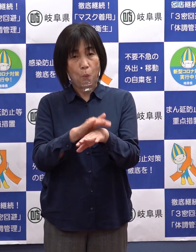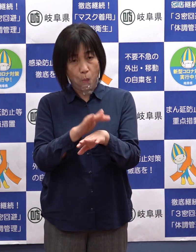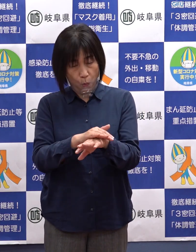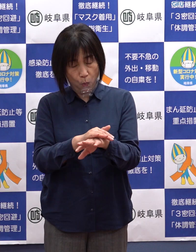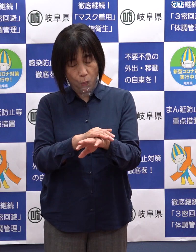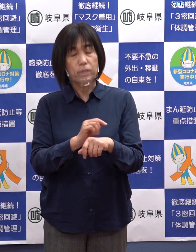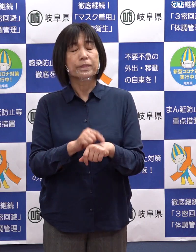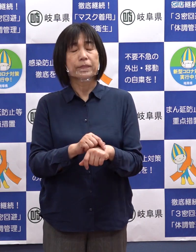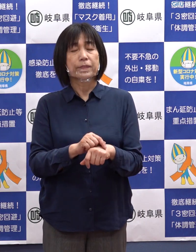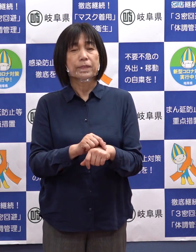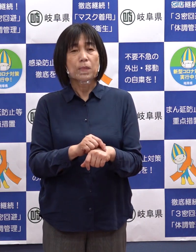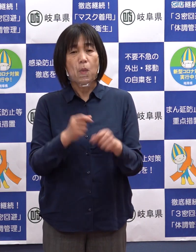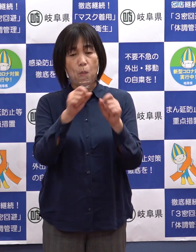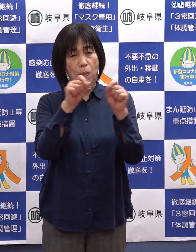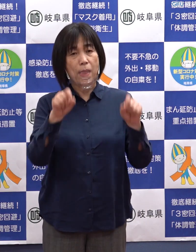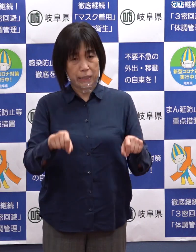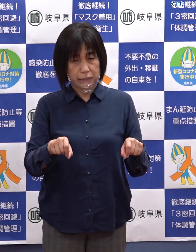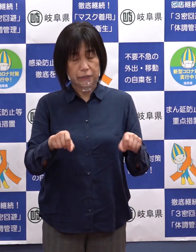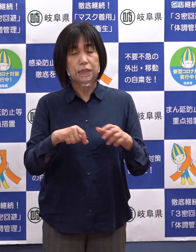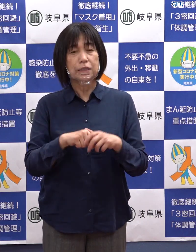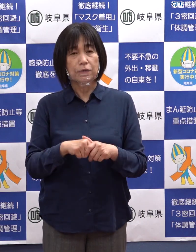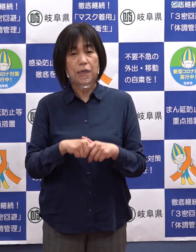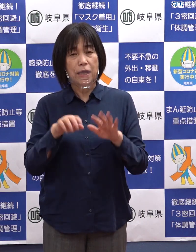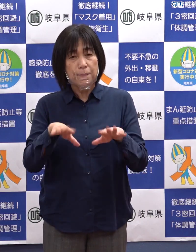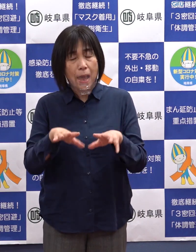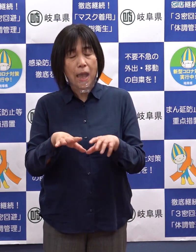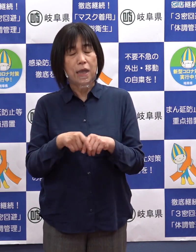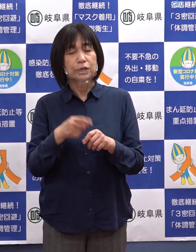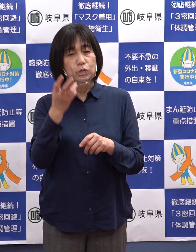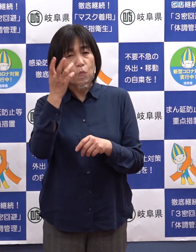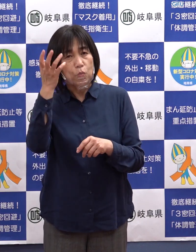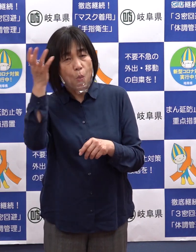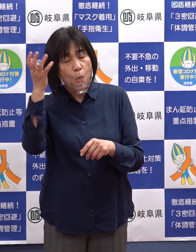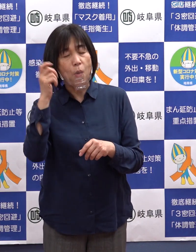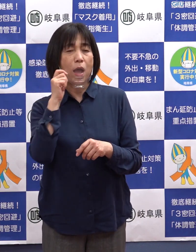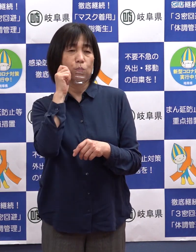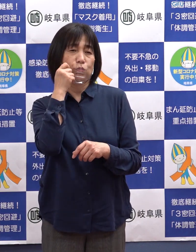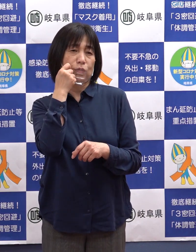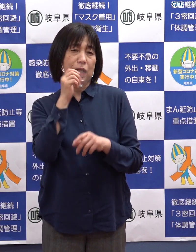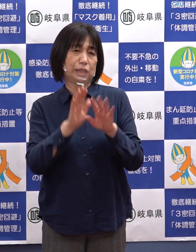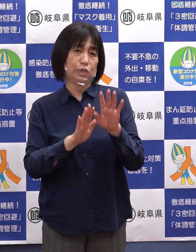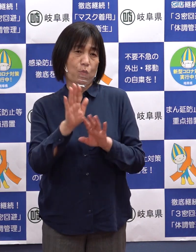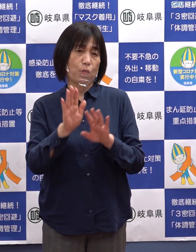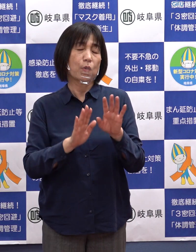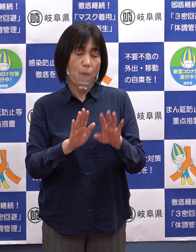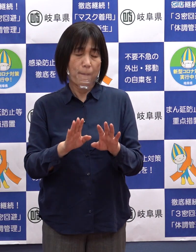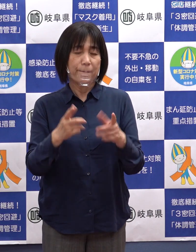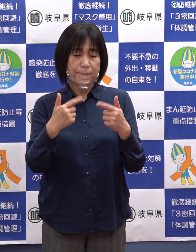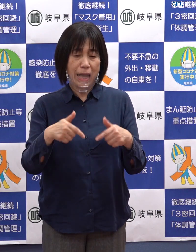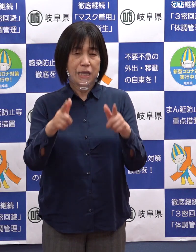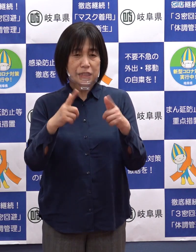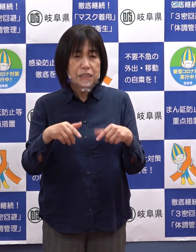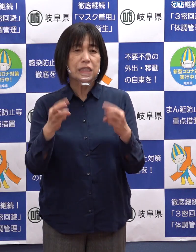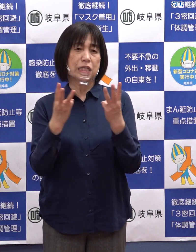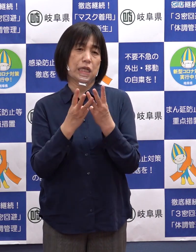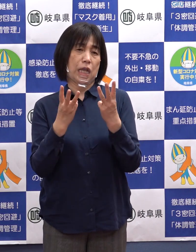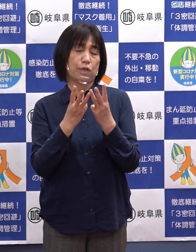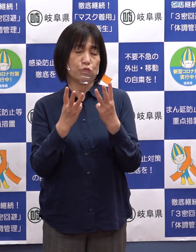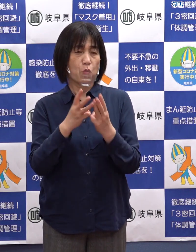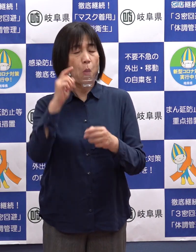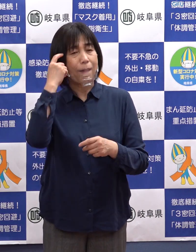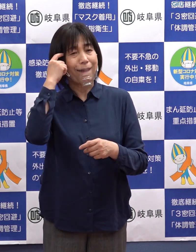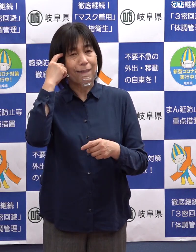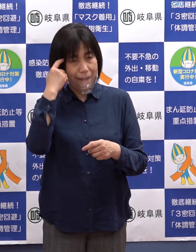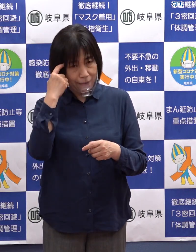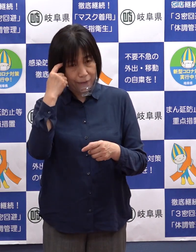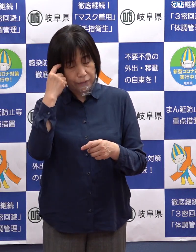なか正直難しいと思いますね。まあ、当面は一日一日データを見ながら分析をしながら、対